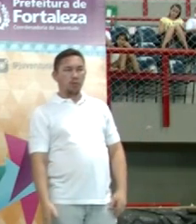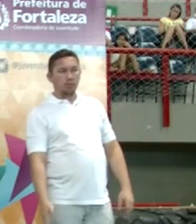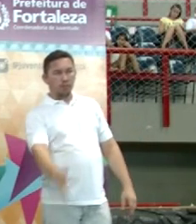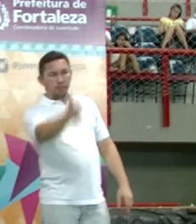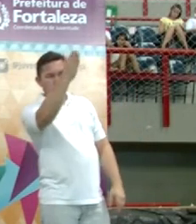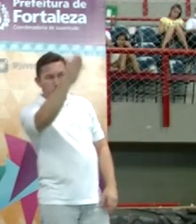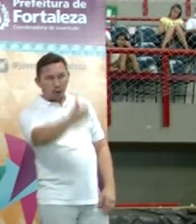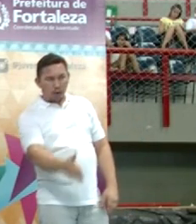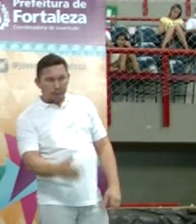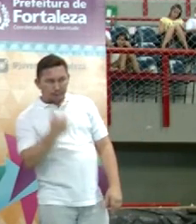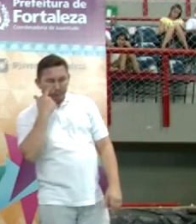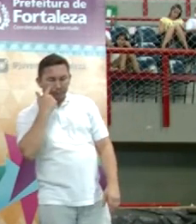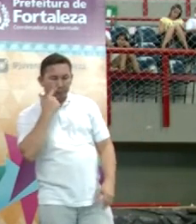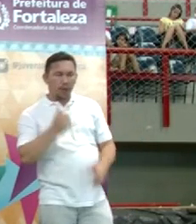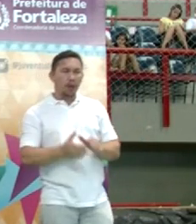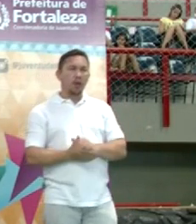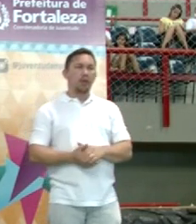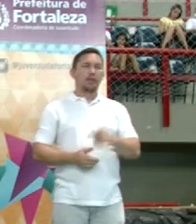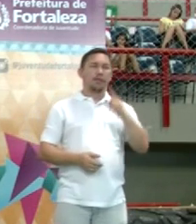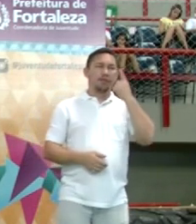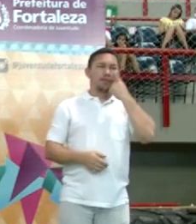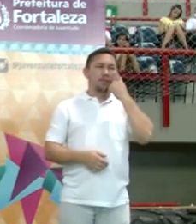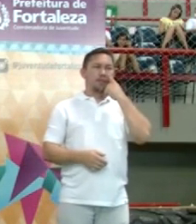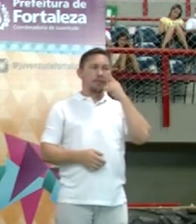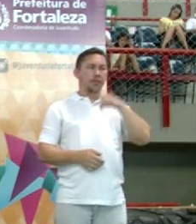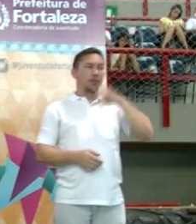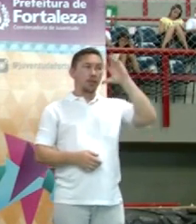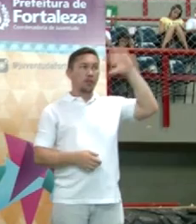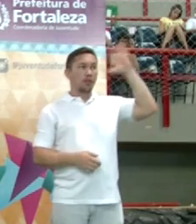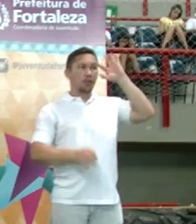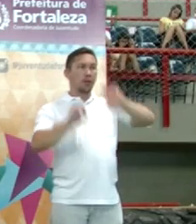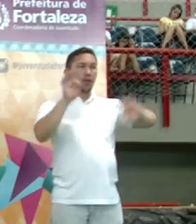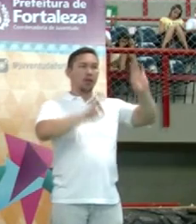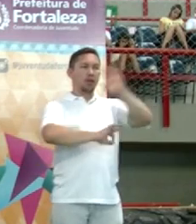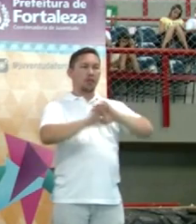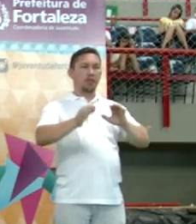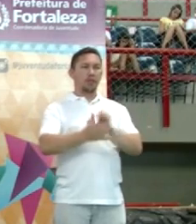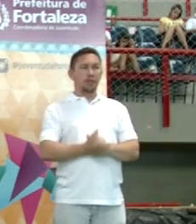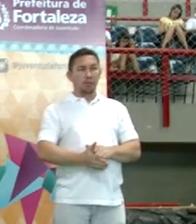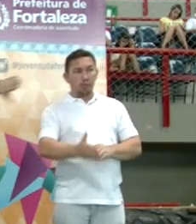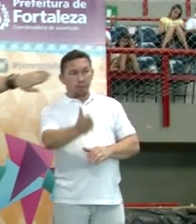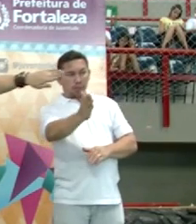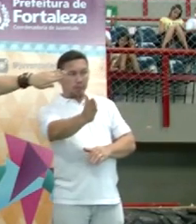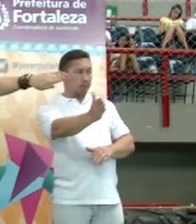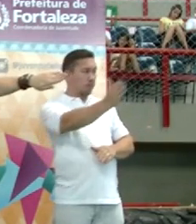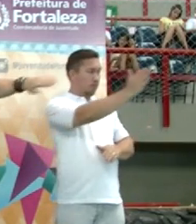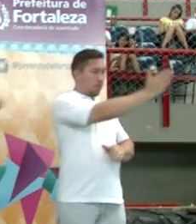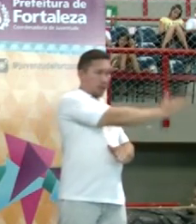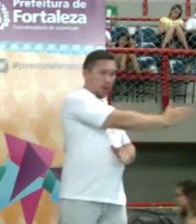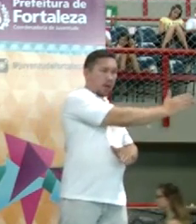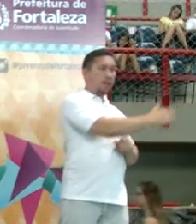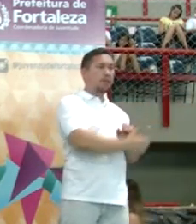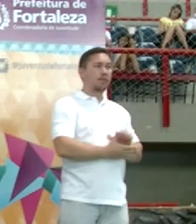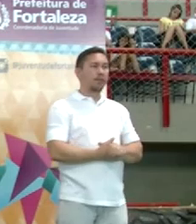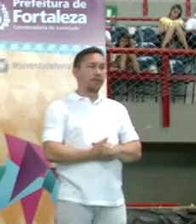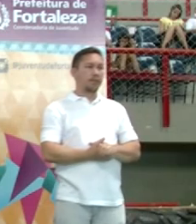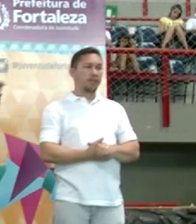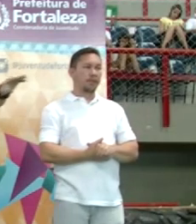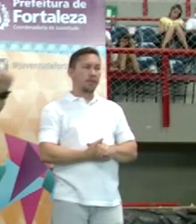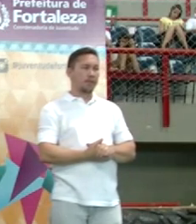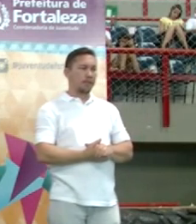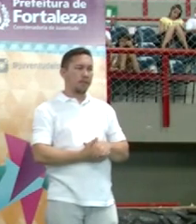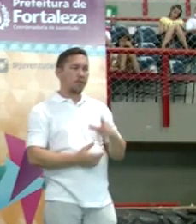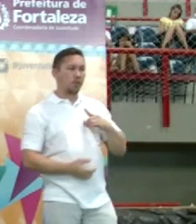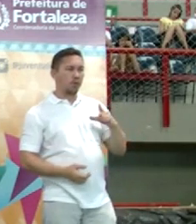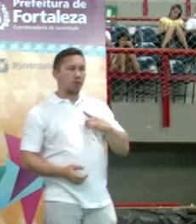aqui no meio. Então eu vou dividir assim, de forma imaginária. Bem daqui pra cá, vai ficar o manso